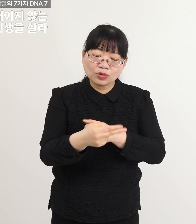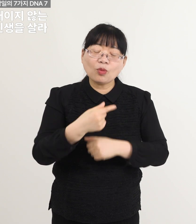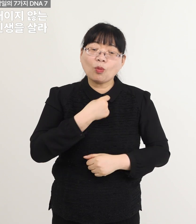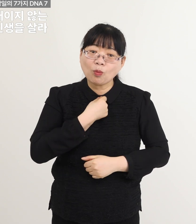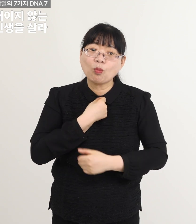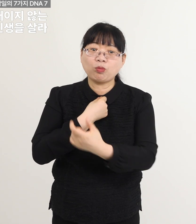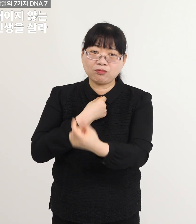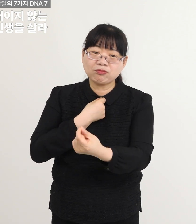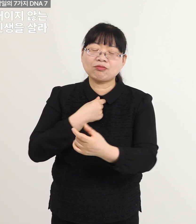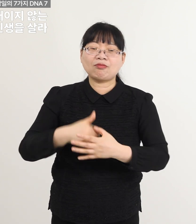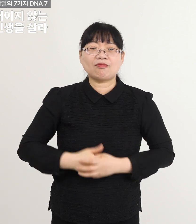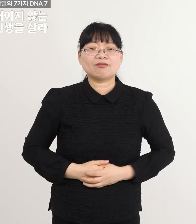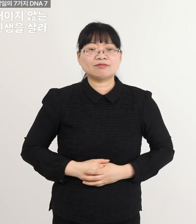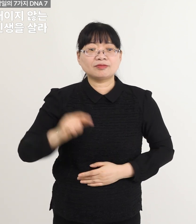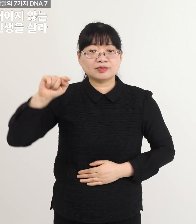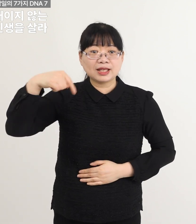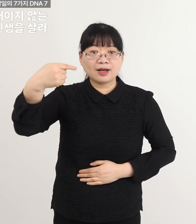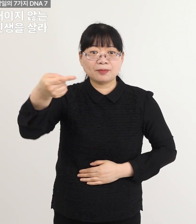절.